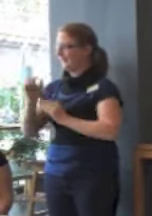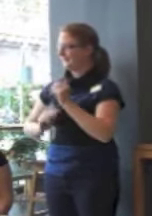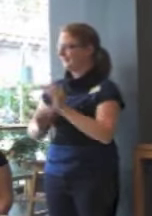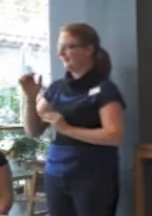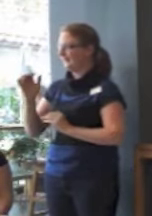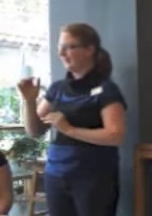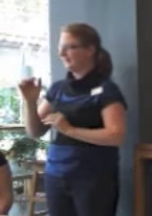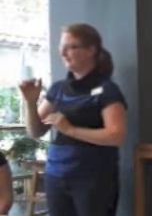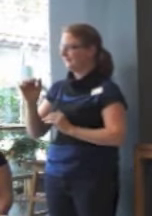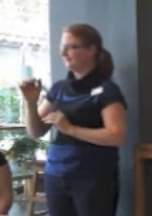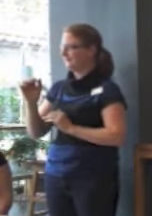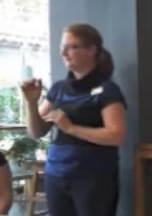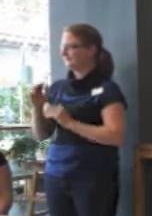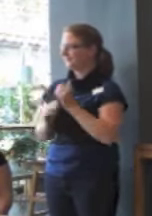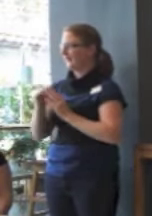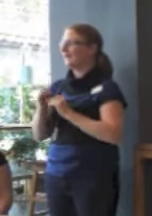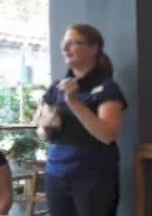hanterar